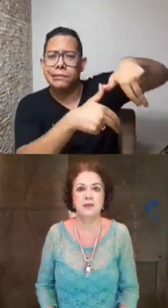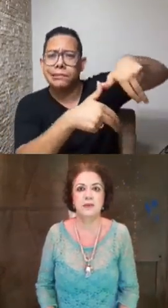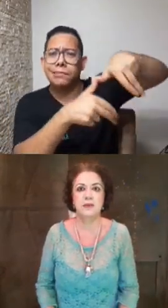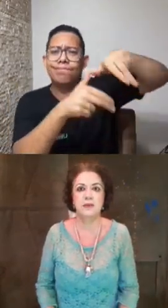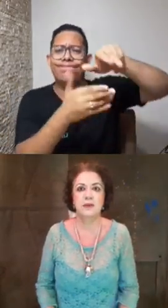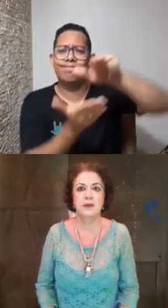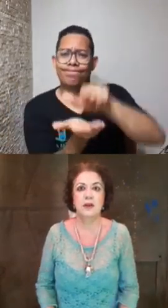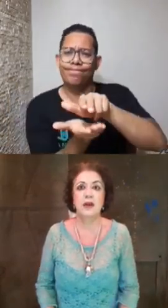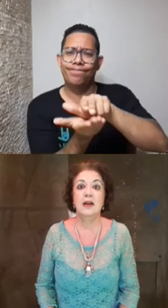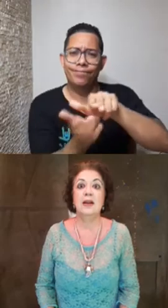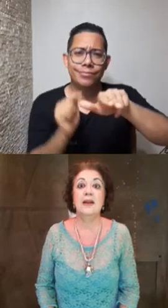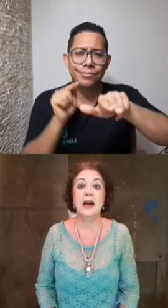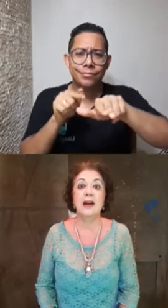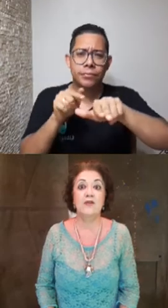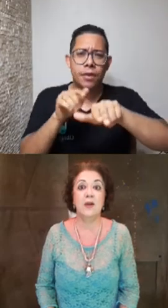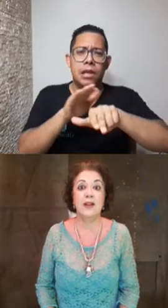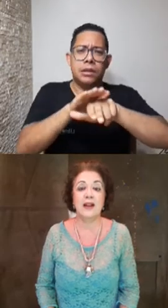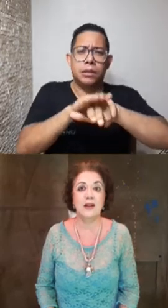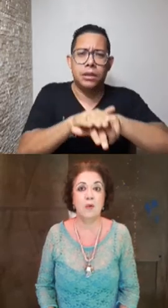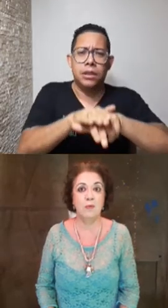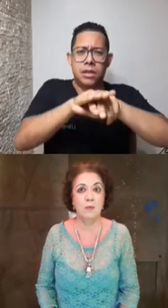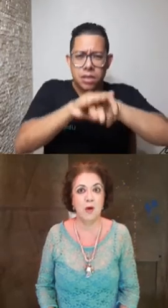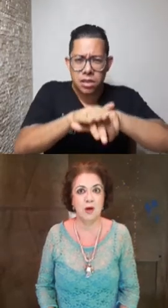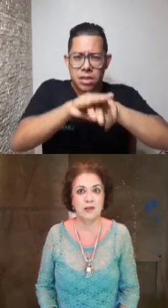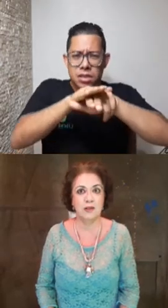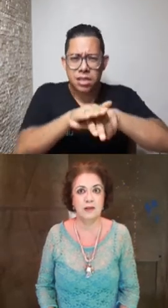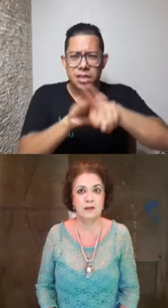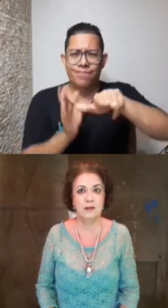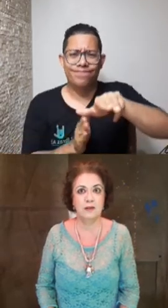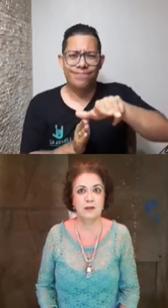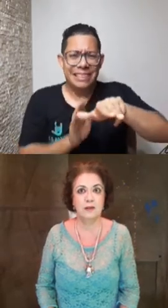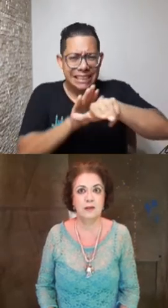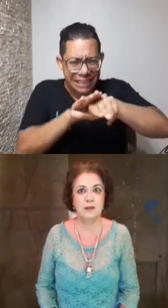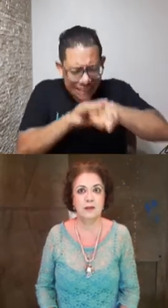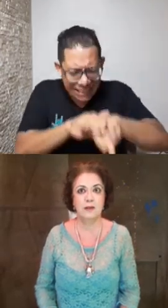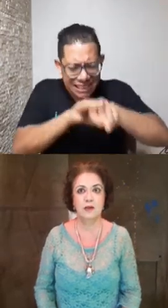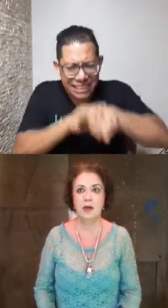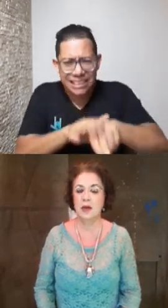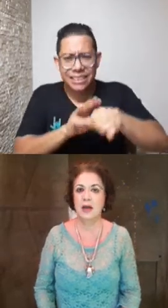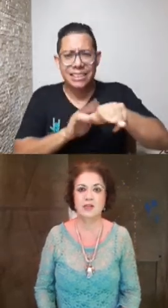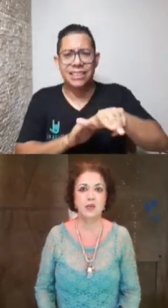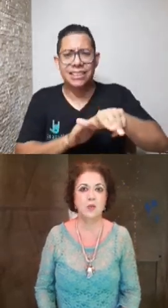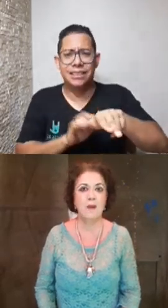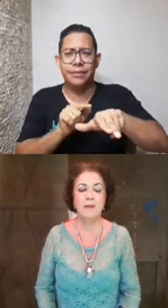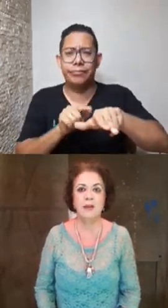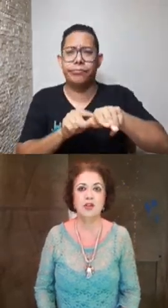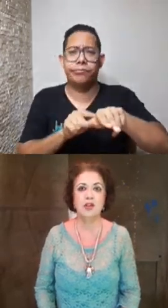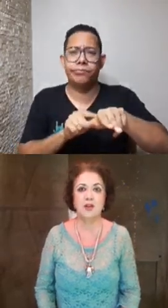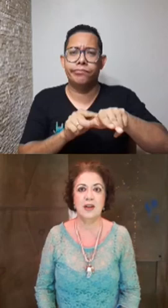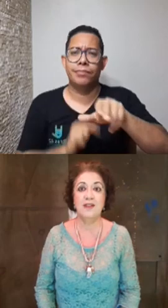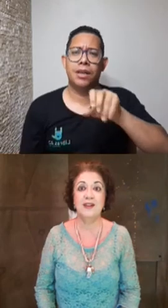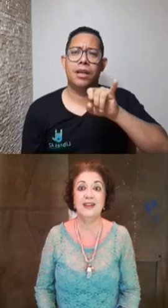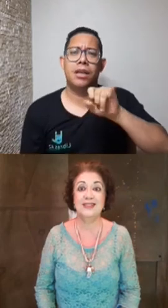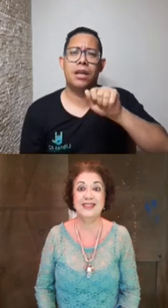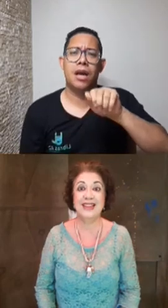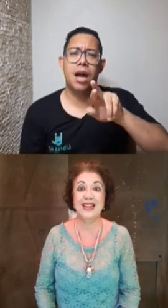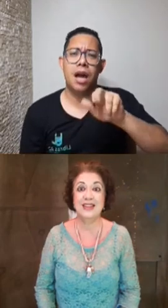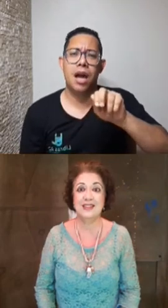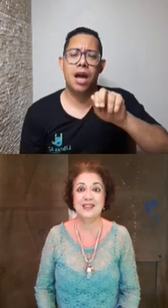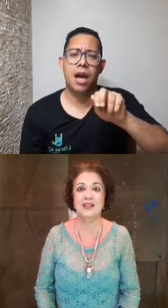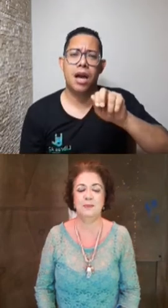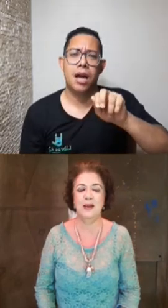conseguiram. Iara foi dada como morta. A sua mãe chorava